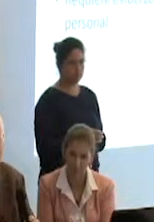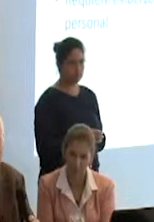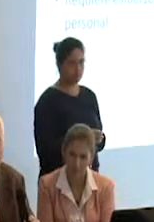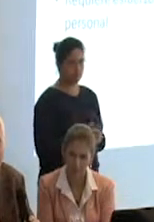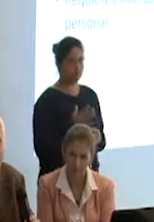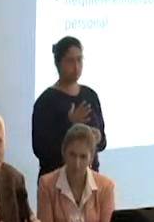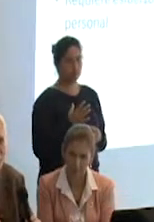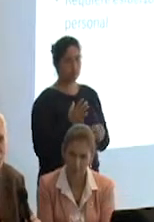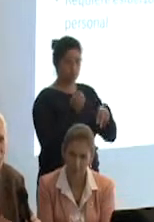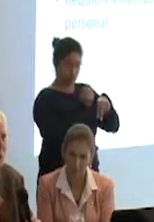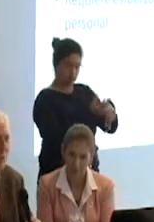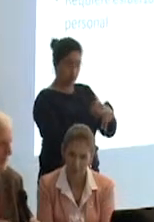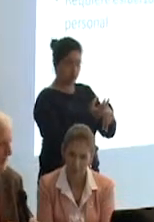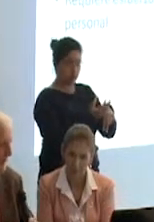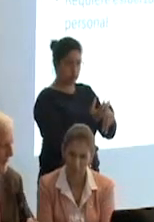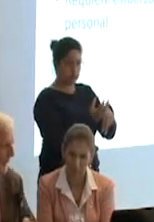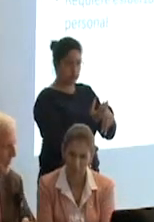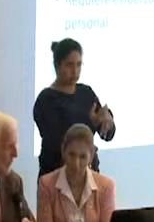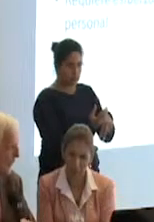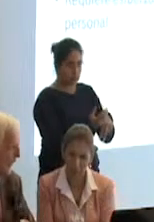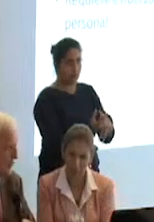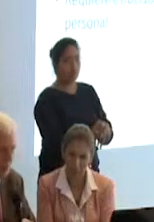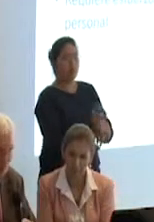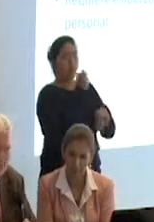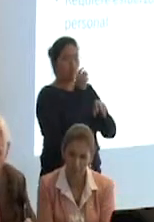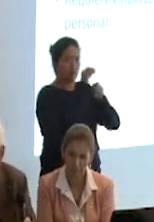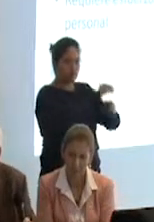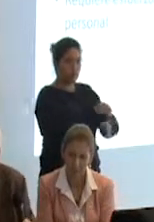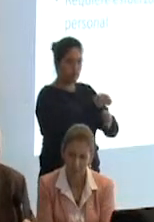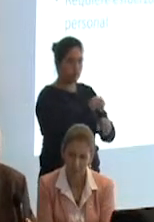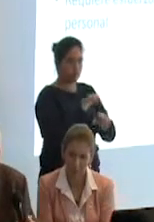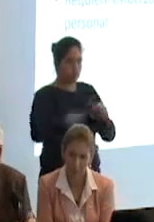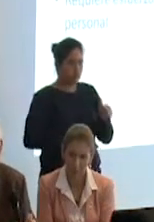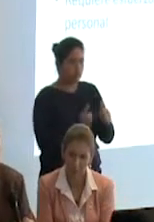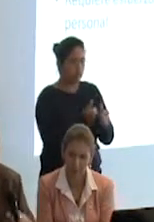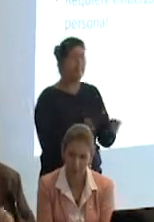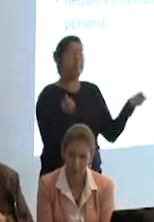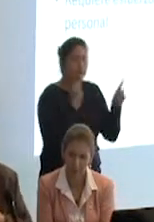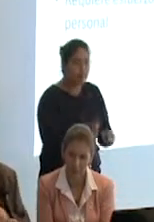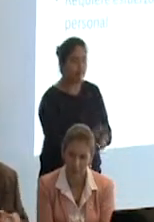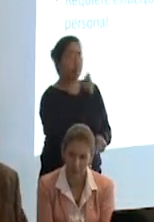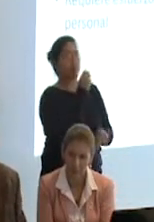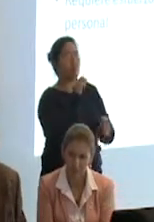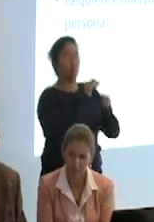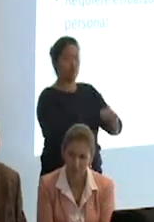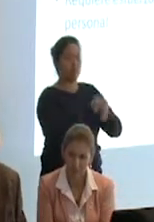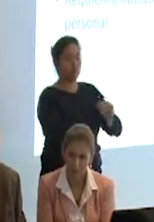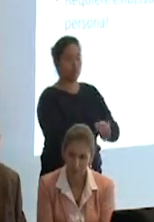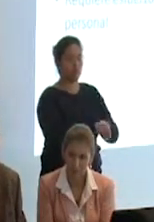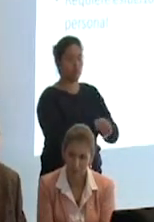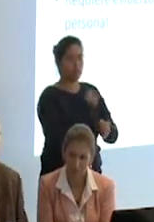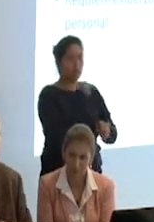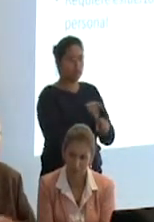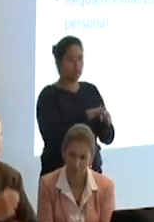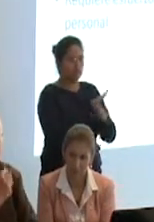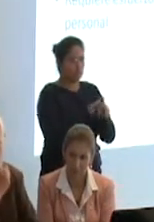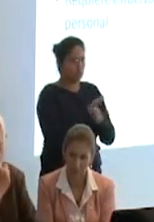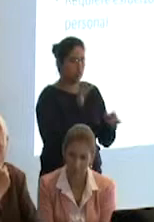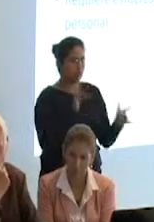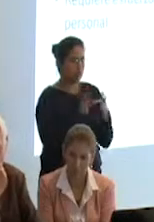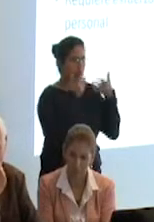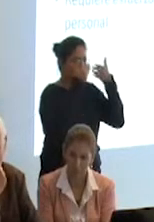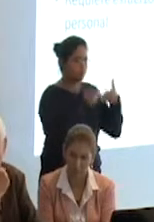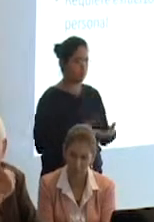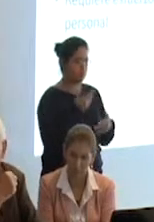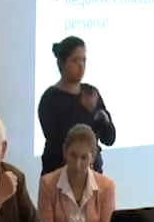Podemos ver cómo los docentes no están formados y cómo los auxiliares tampoco están formados y cómo se trata esta situación de la